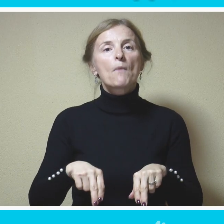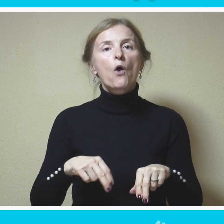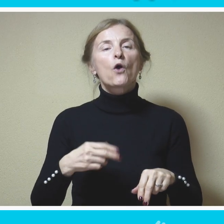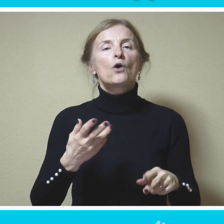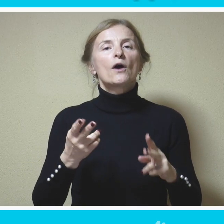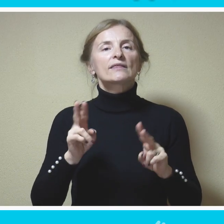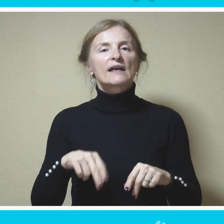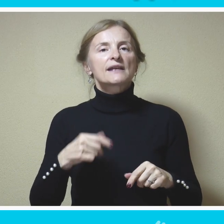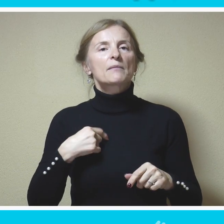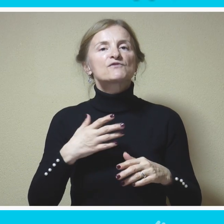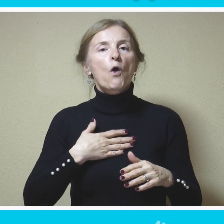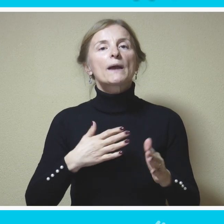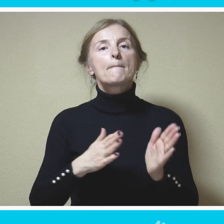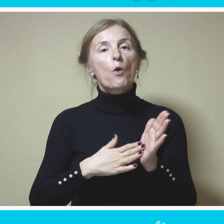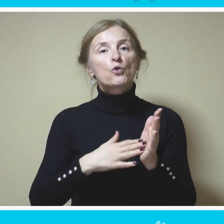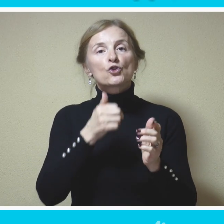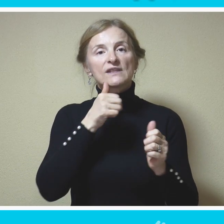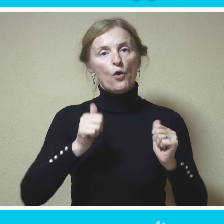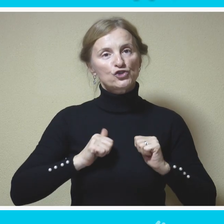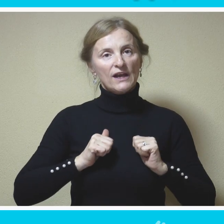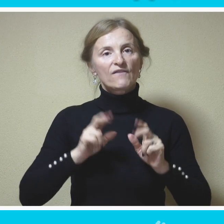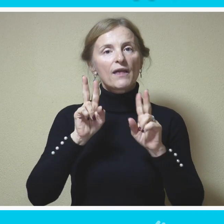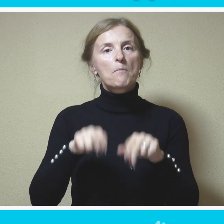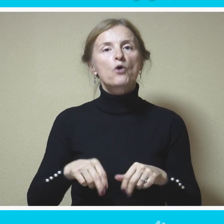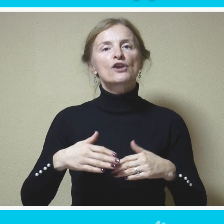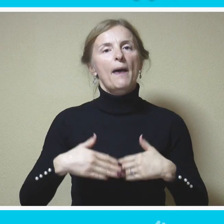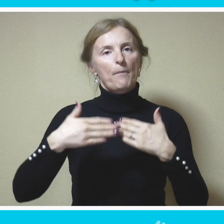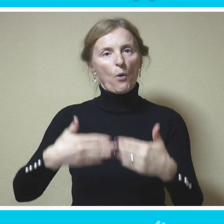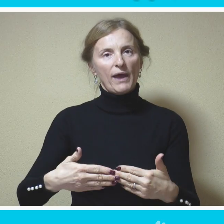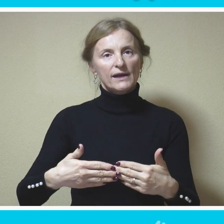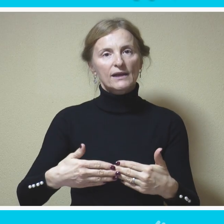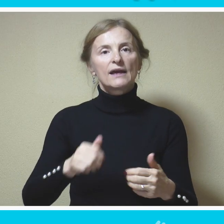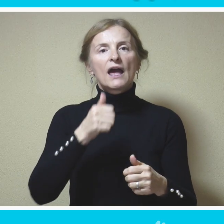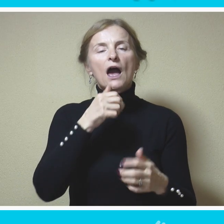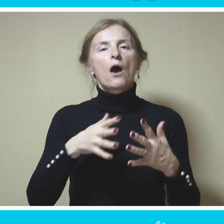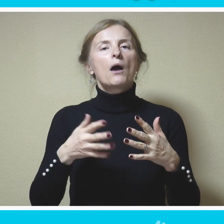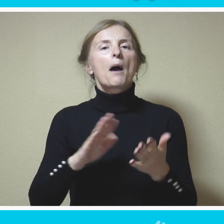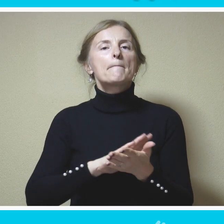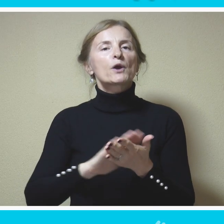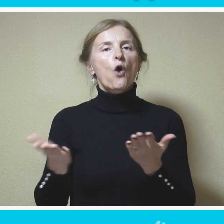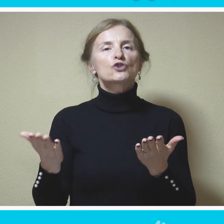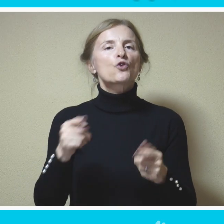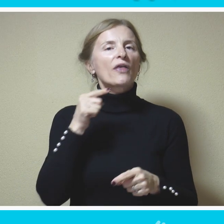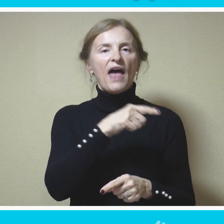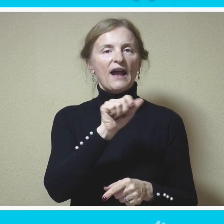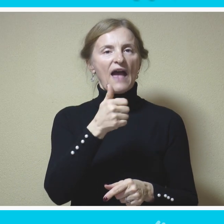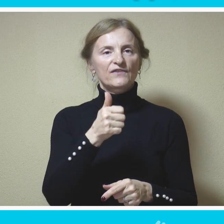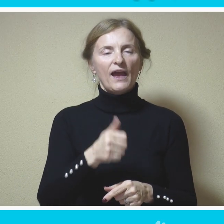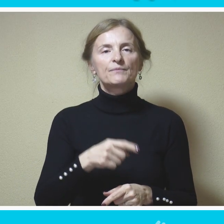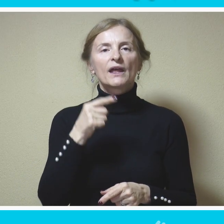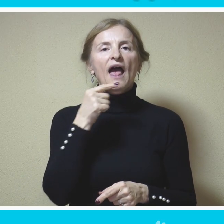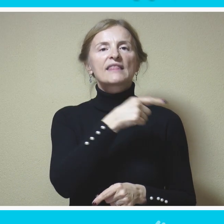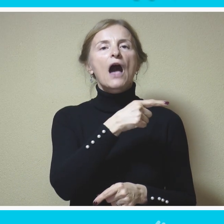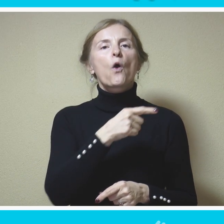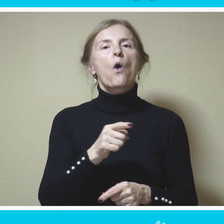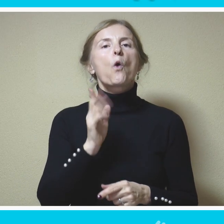granice svojih mogućnosti i očekivanja može da pomeri. Prosto takav